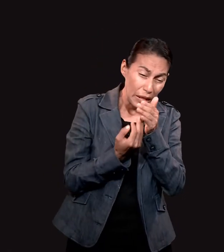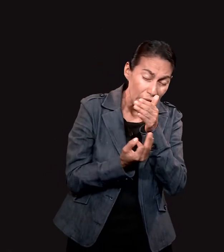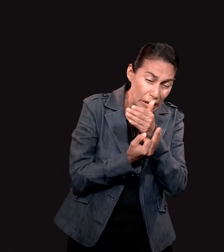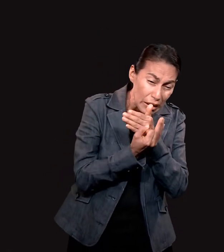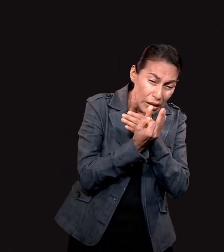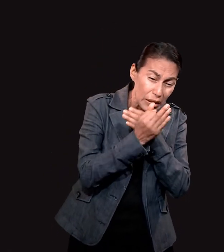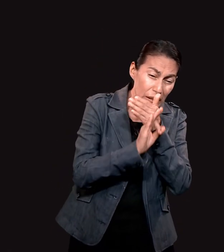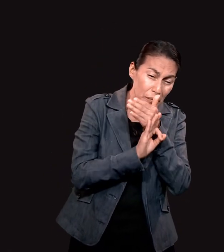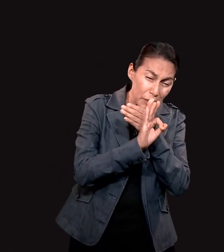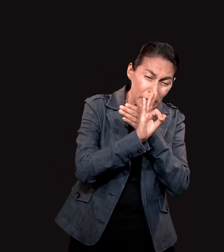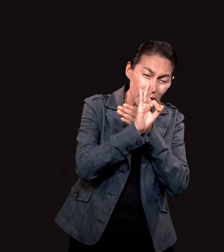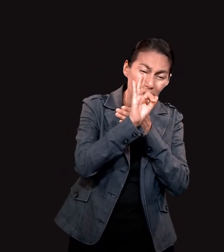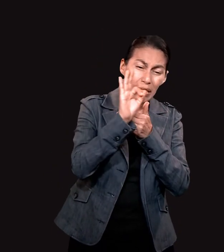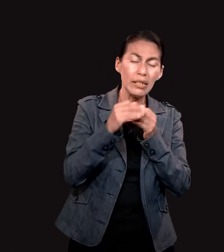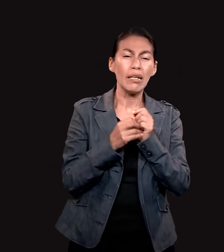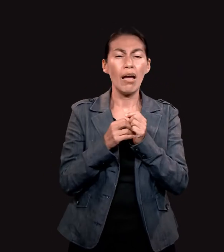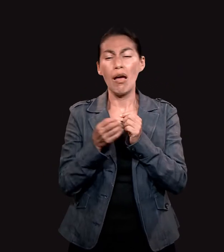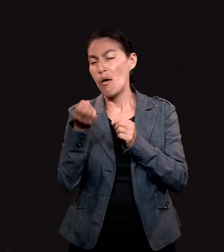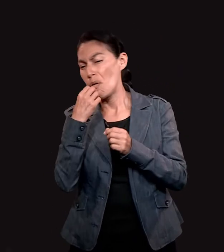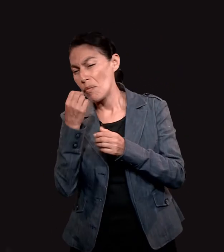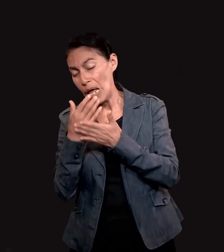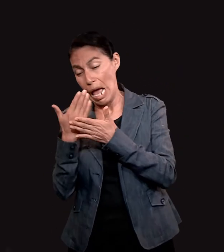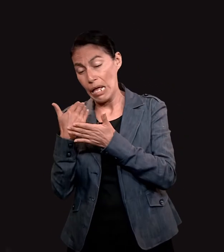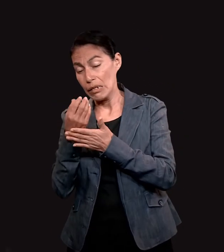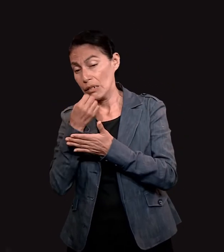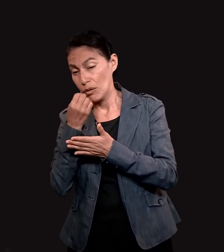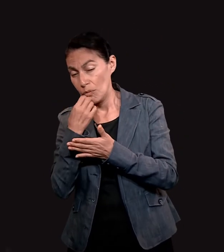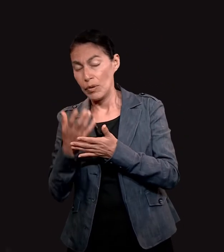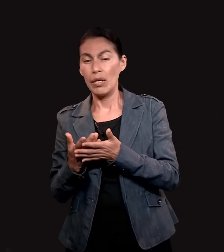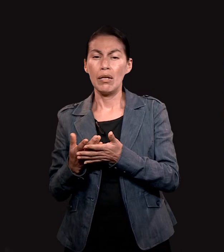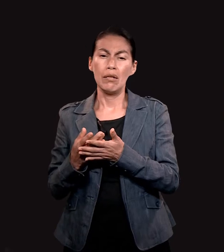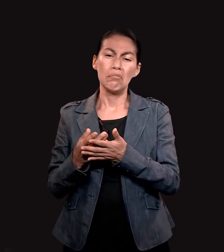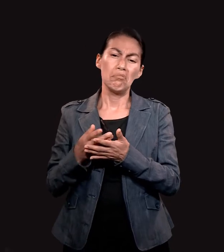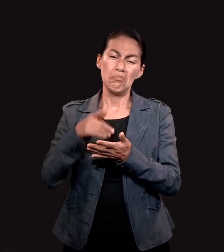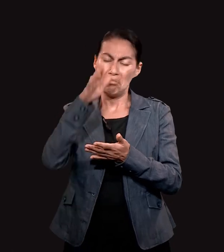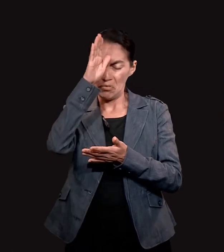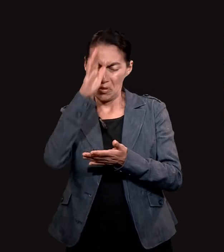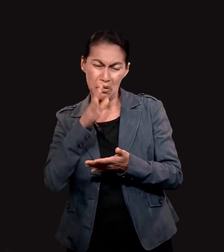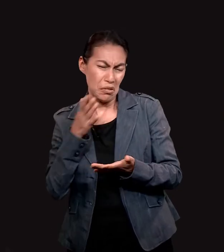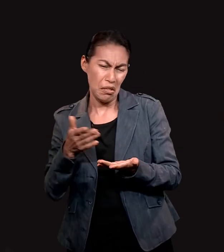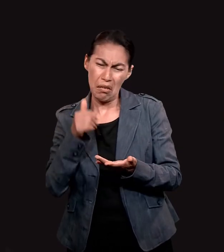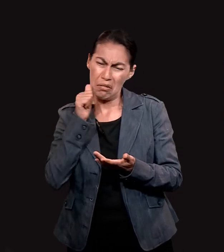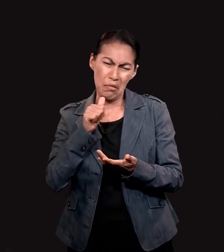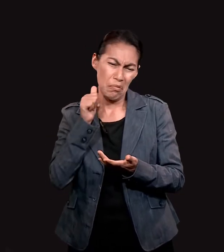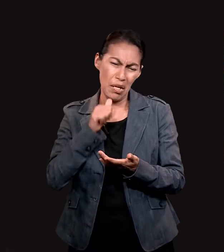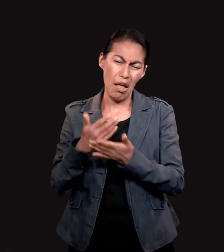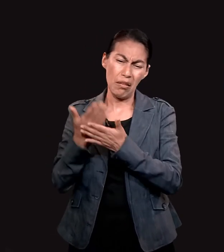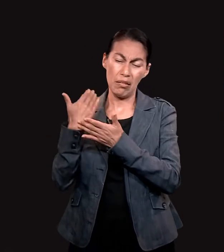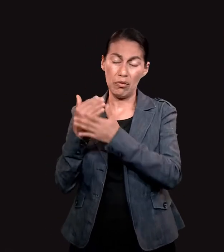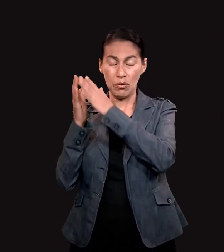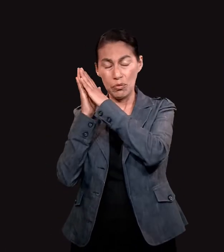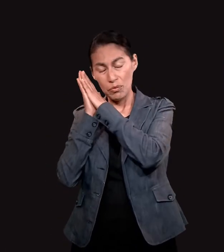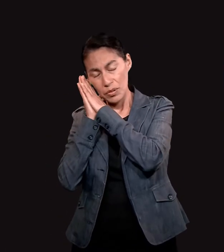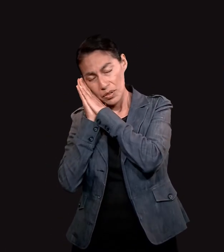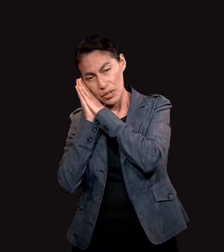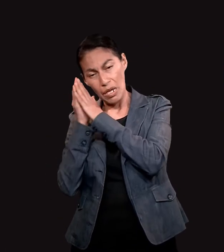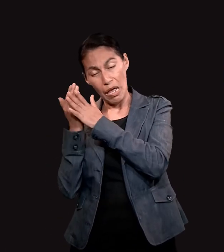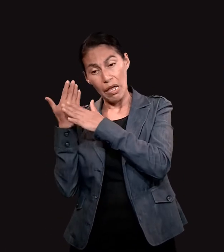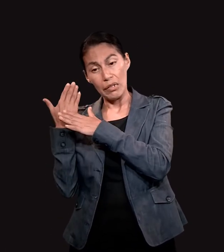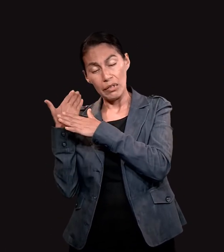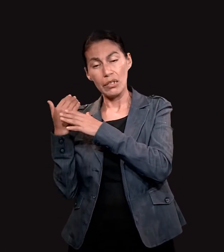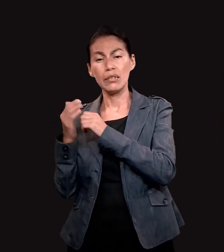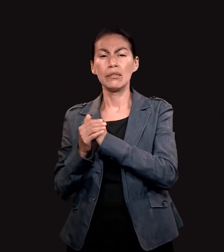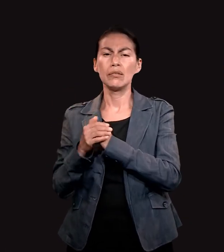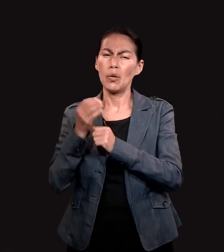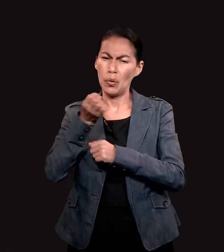antes de comer, antes de dormir, tanto oraciones individuales como en familia. Y analizando con mi